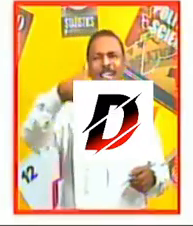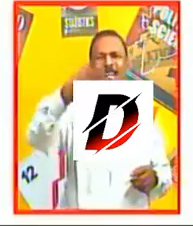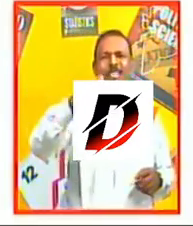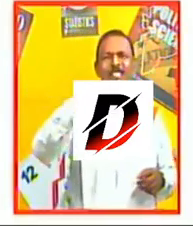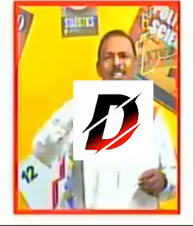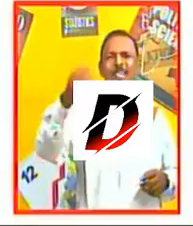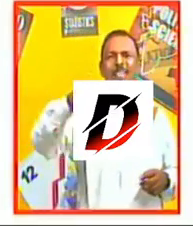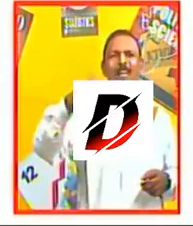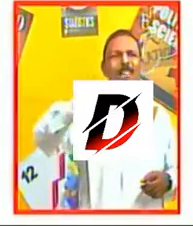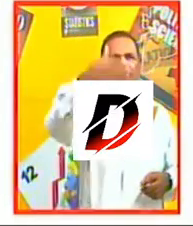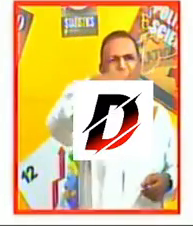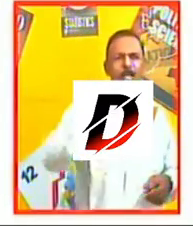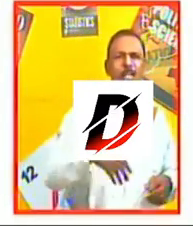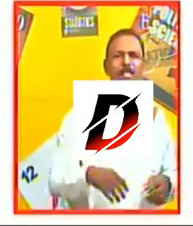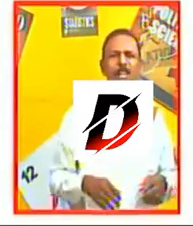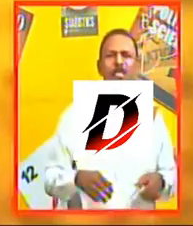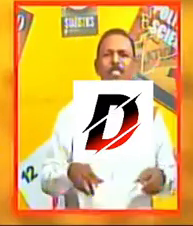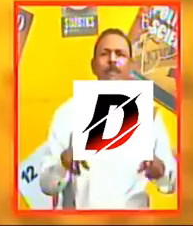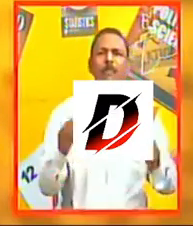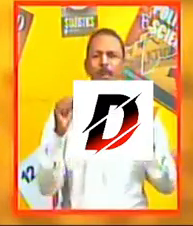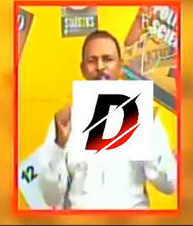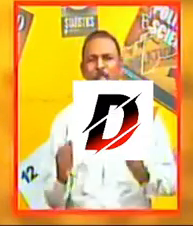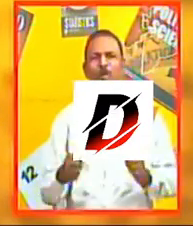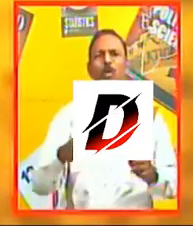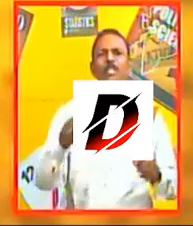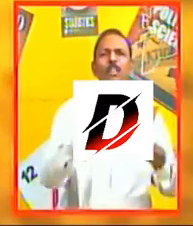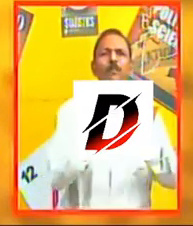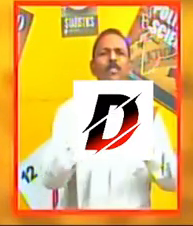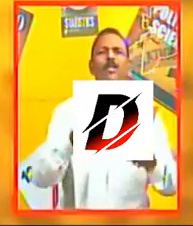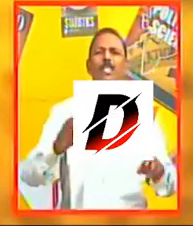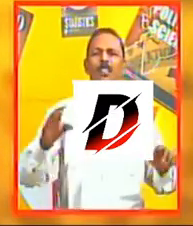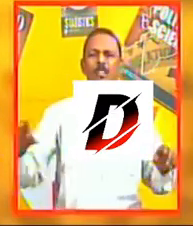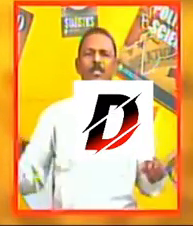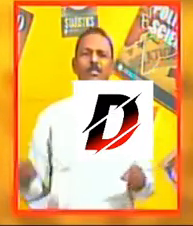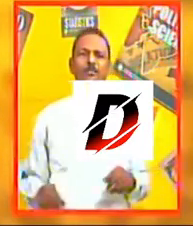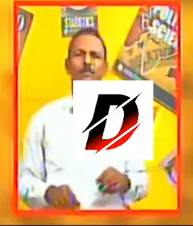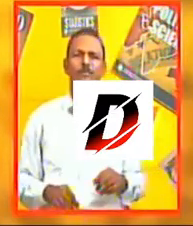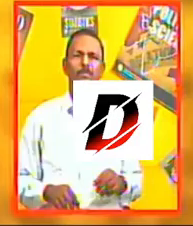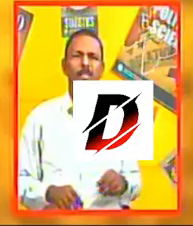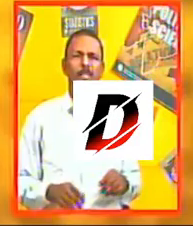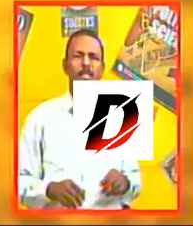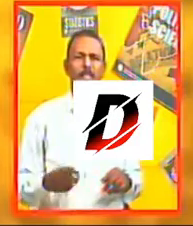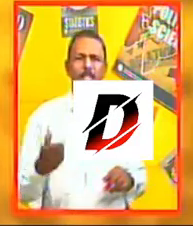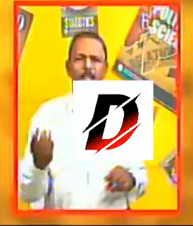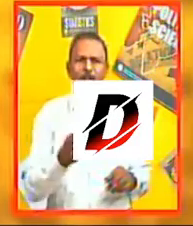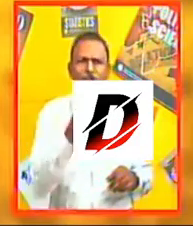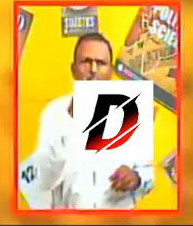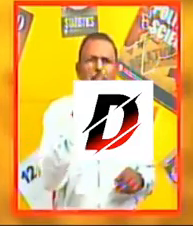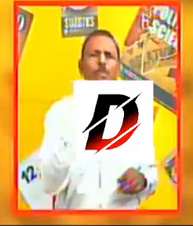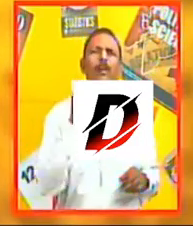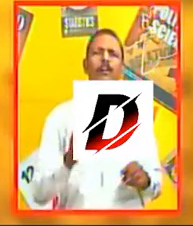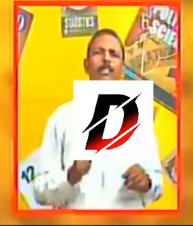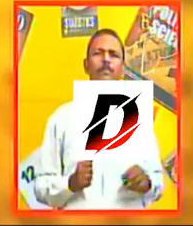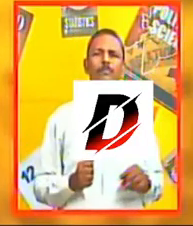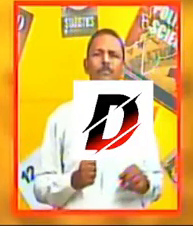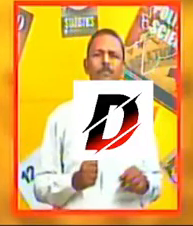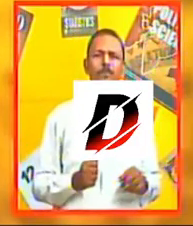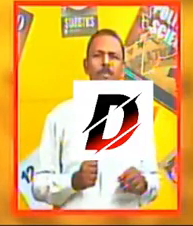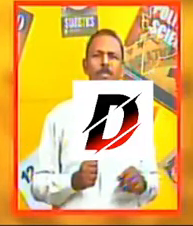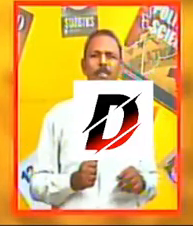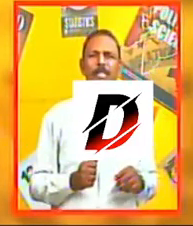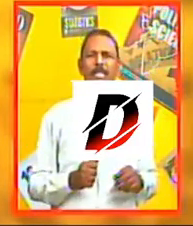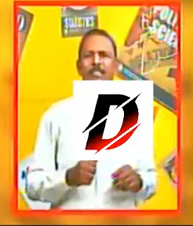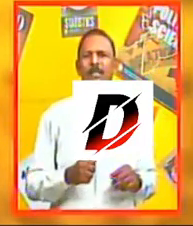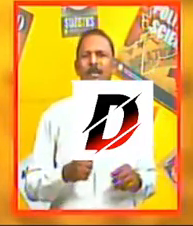அந்த கடல் பகுதிகளில் இந்த சமச்சீர் காலநிலை காணப்படும். சரிங்க, இந்த காலநிலையை நம்ம எப்படி கண்டுபிடிக்கலாம் அப்படின்னு